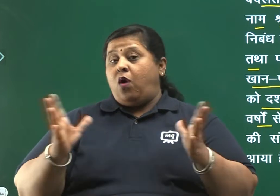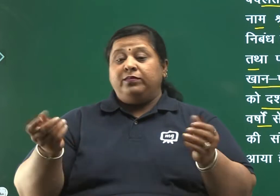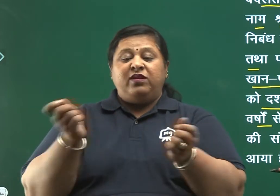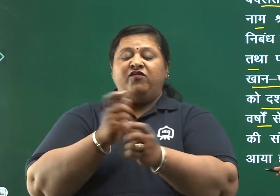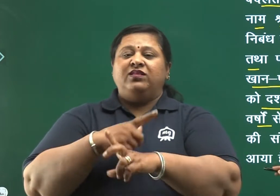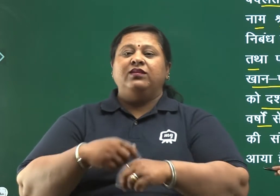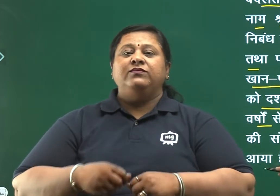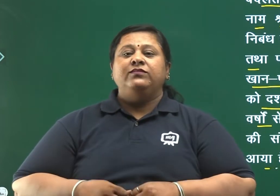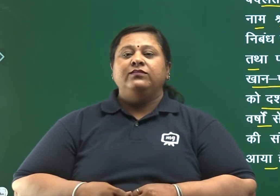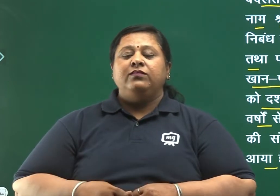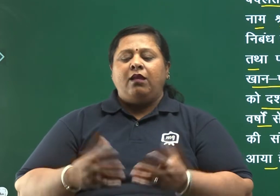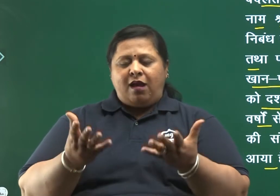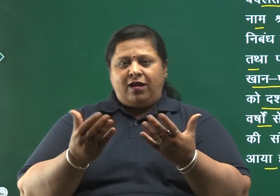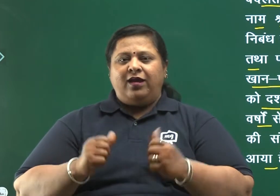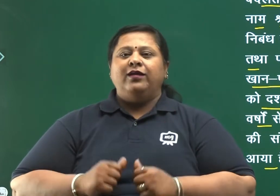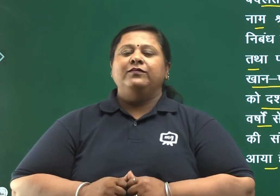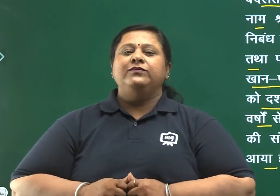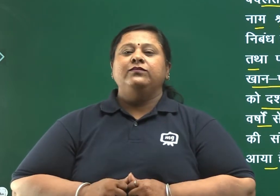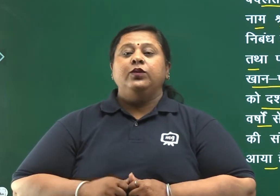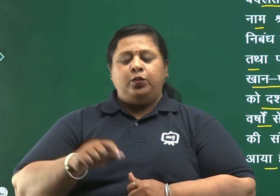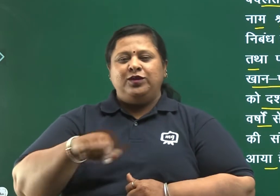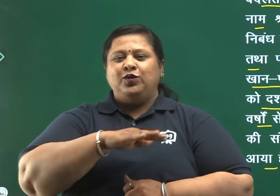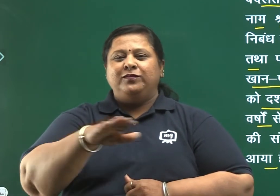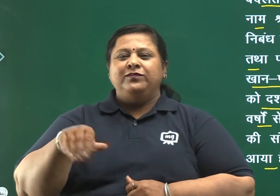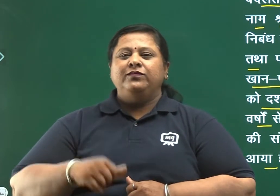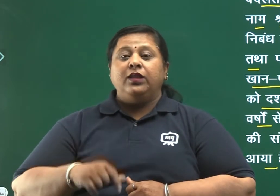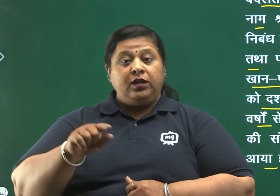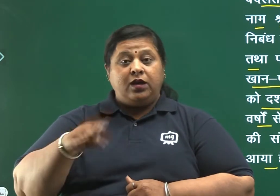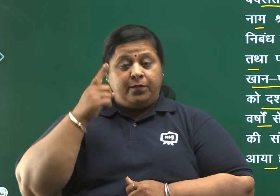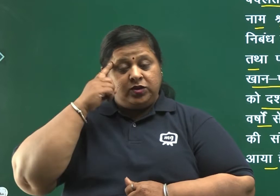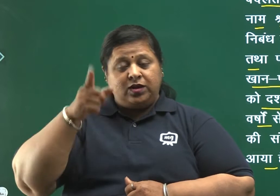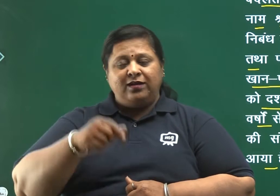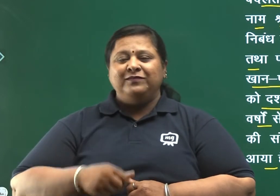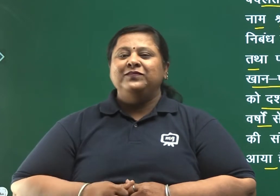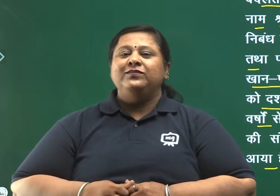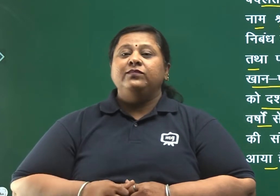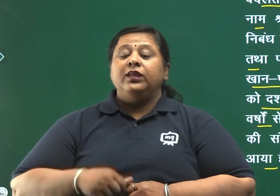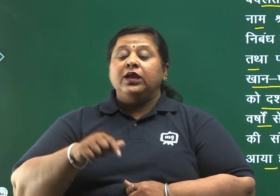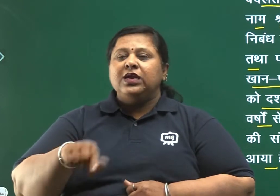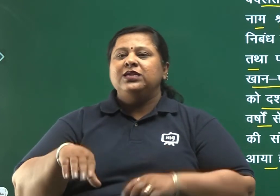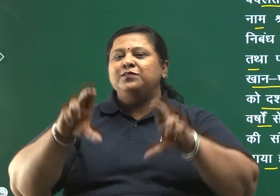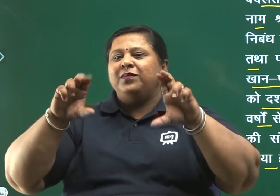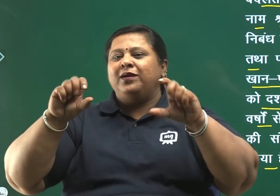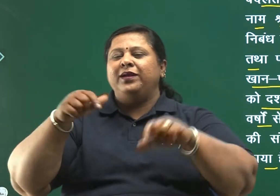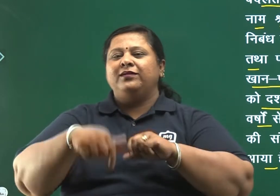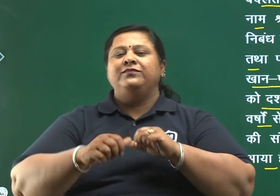परिवर्तन आया है। तो बच्चों, यह हमने जाना कि इस पाठ